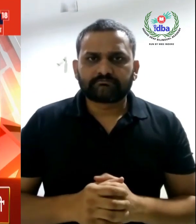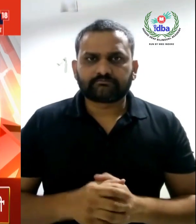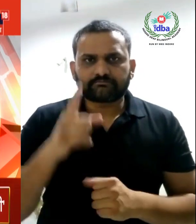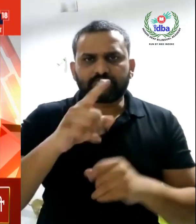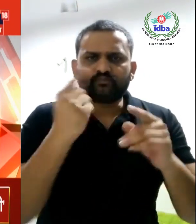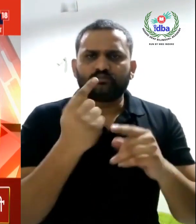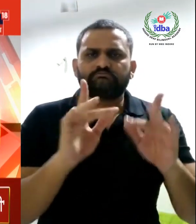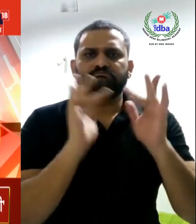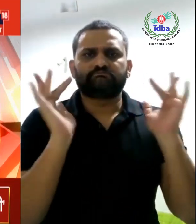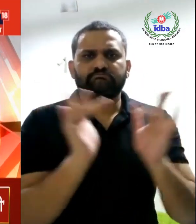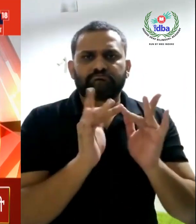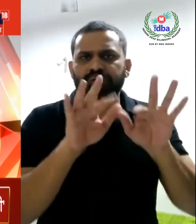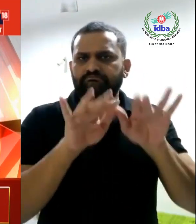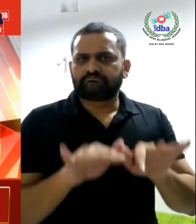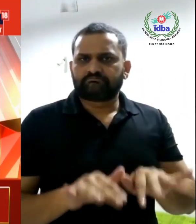आपको ऑनलाइन